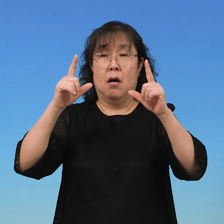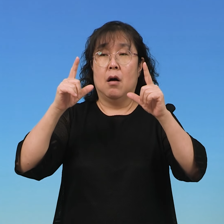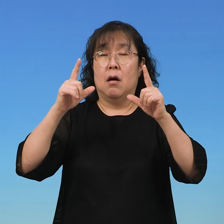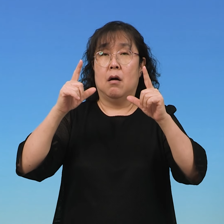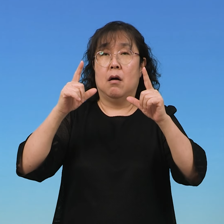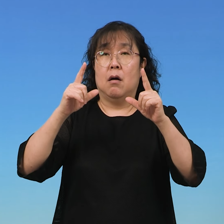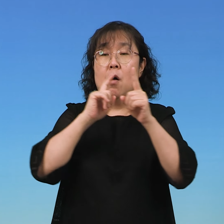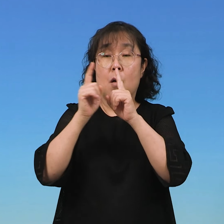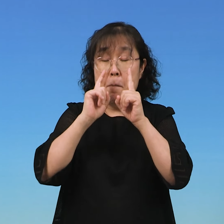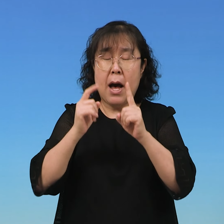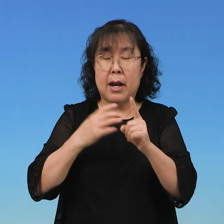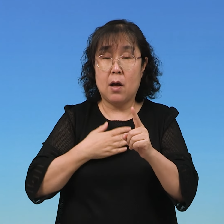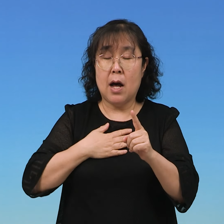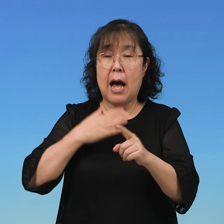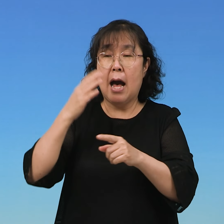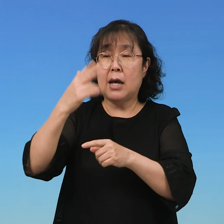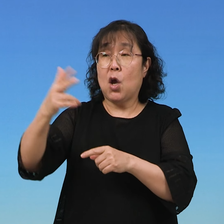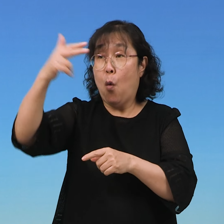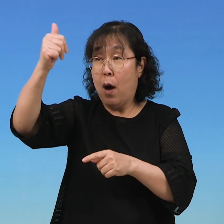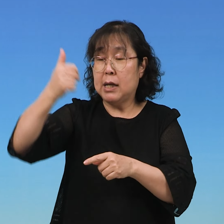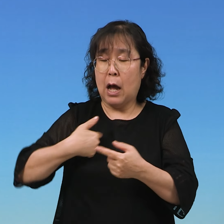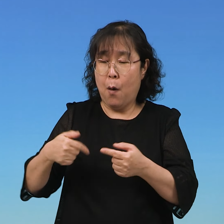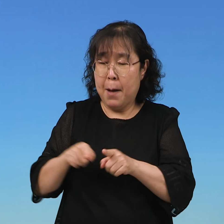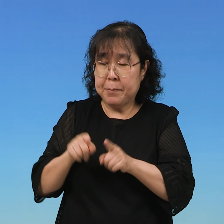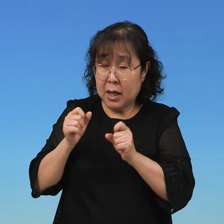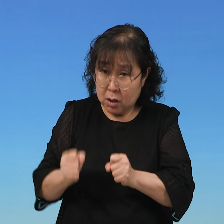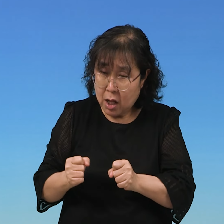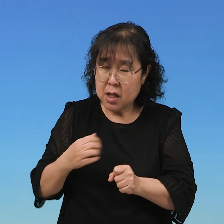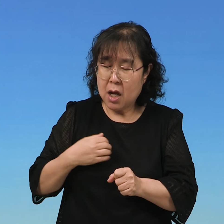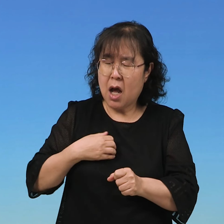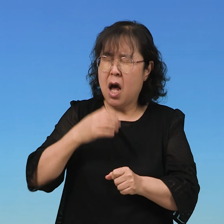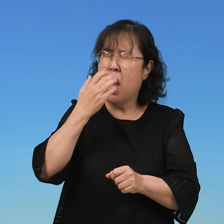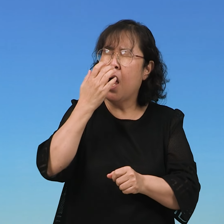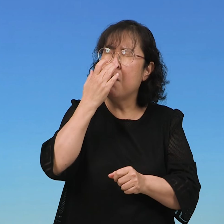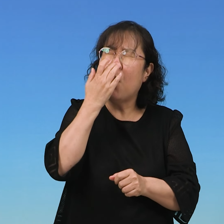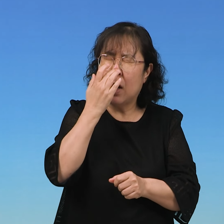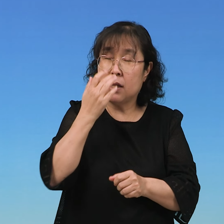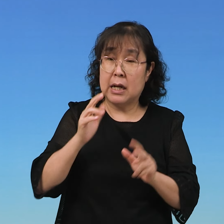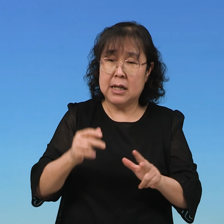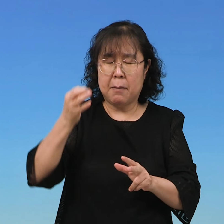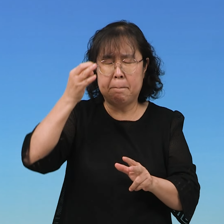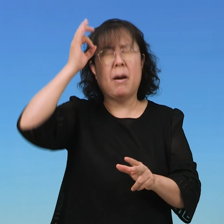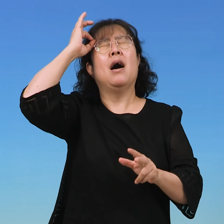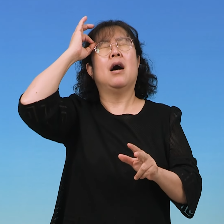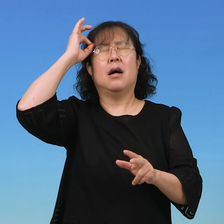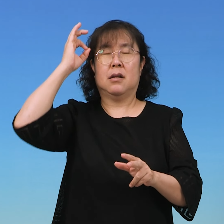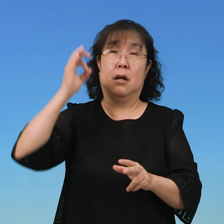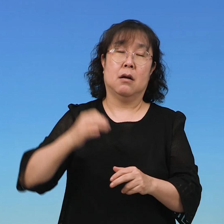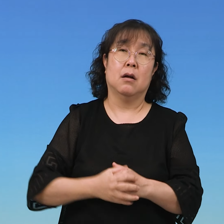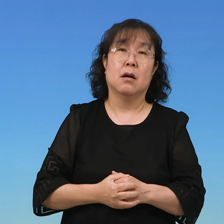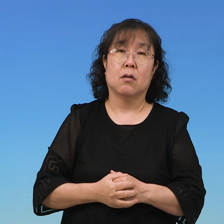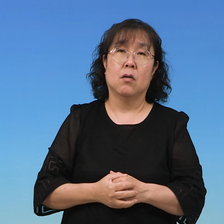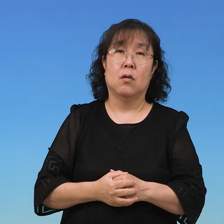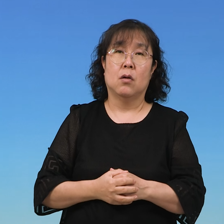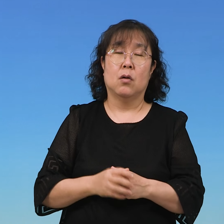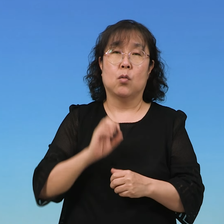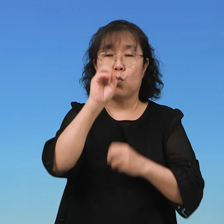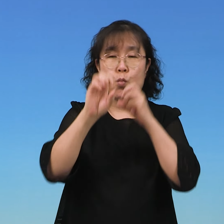알지 못하였도다. 막 감격이 느껴지잖아요. 저는 이 말씀을 읽는데 자꾸 이렇게 의역해서 들려지는